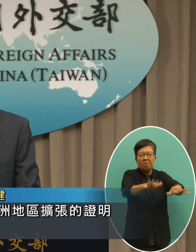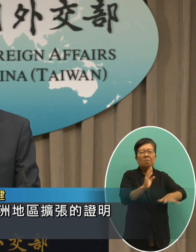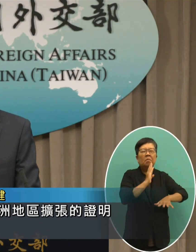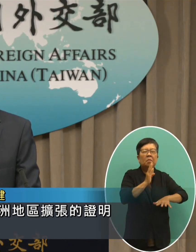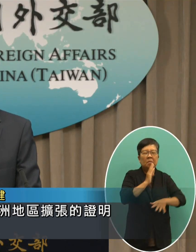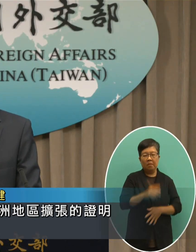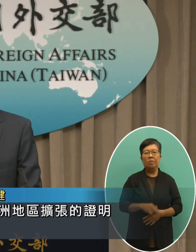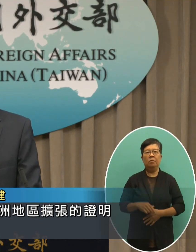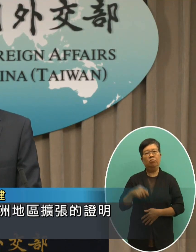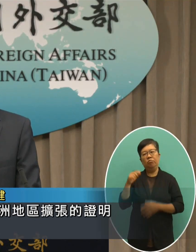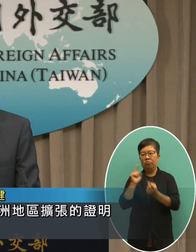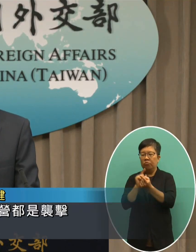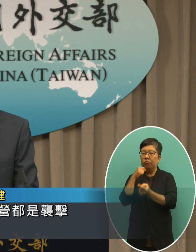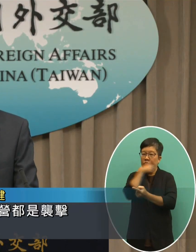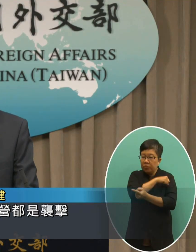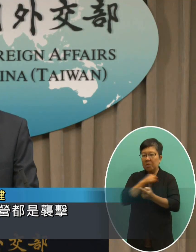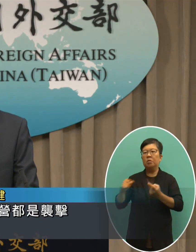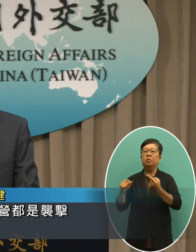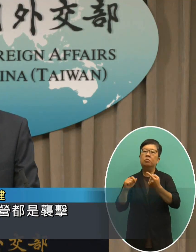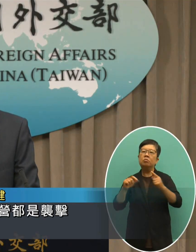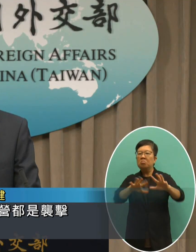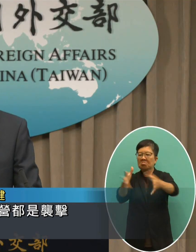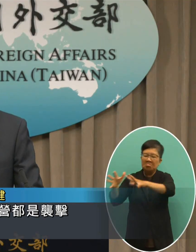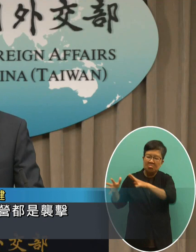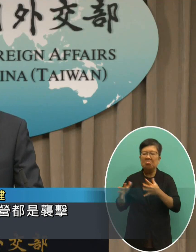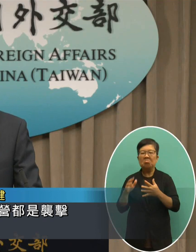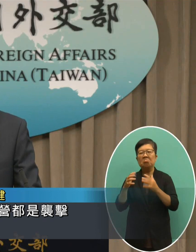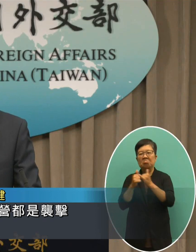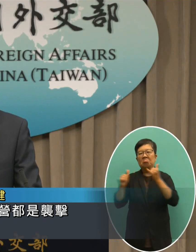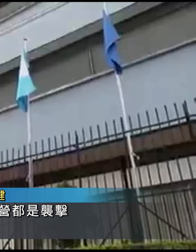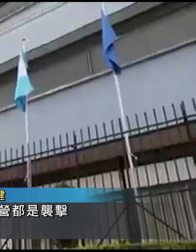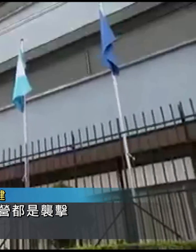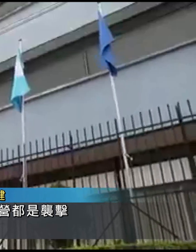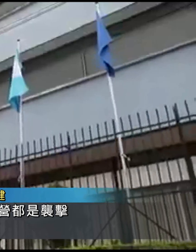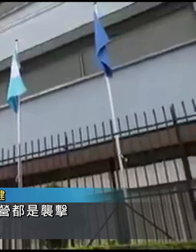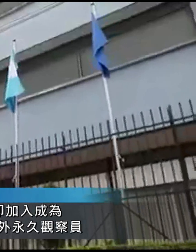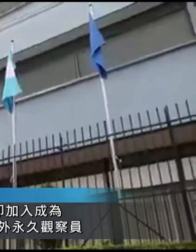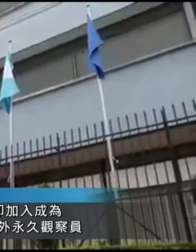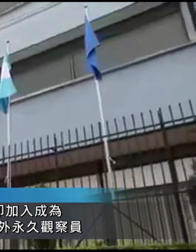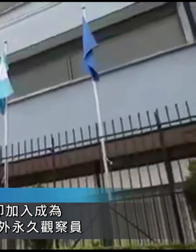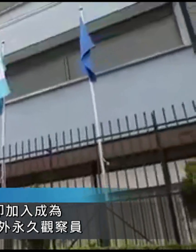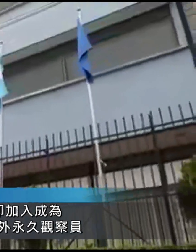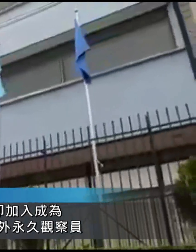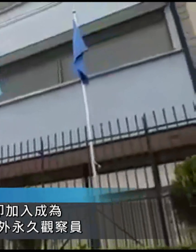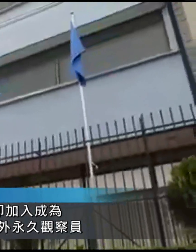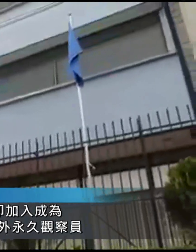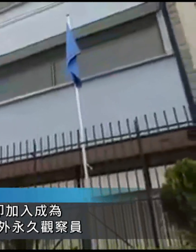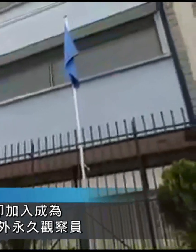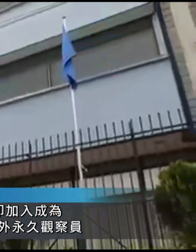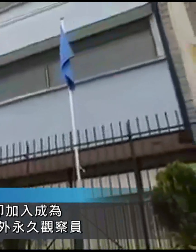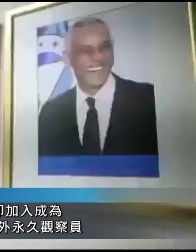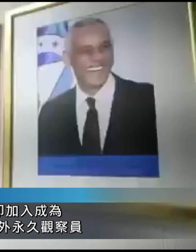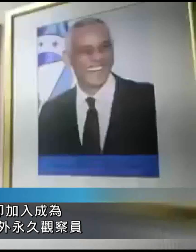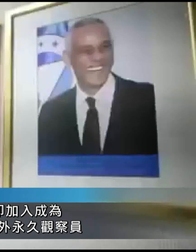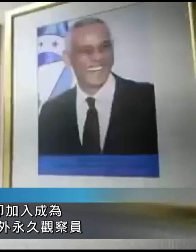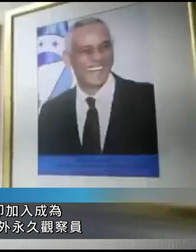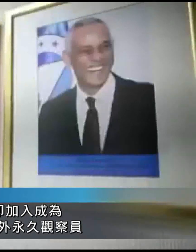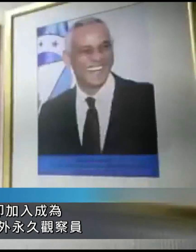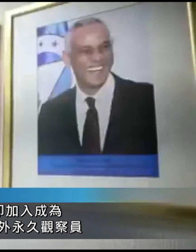仅对台湾，更对全球的民主阵营都是袭击。 早在1999年，台湾即加入成为中美洲议会的区域外